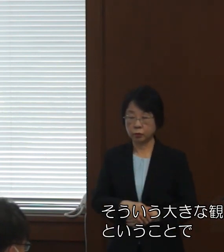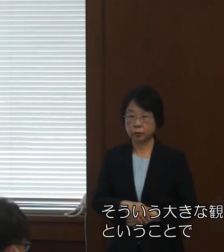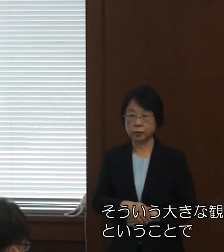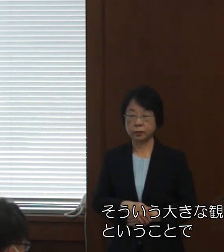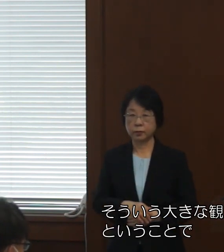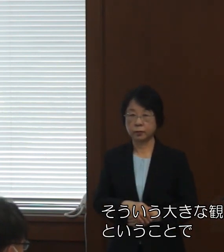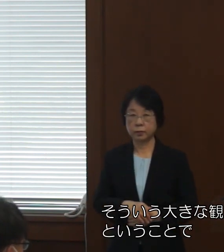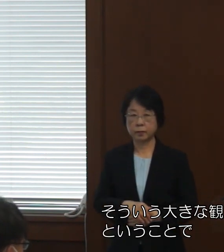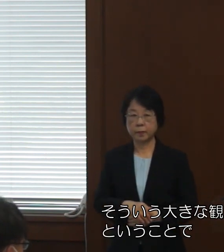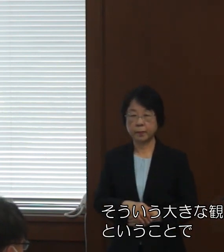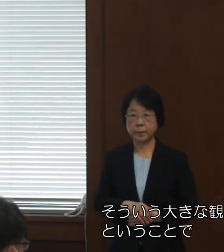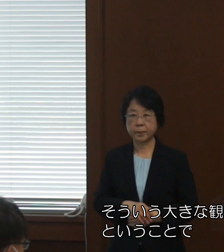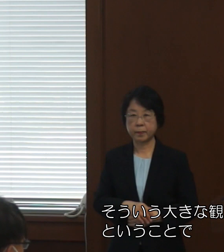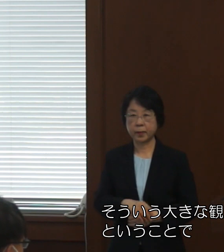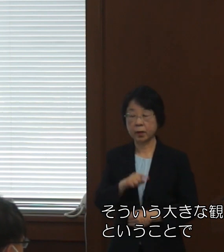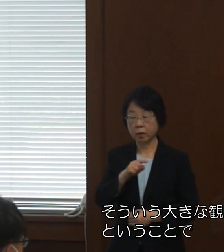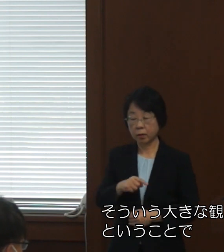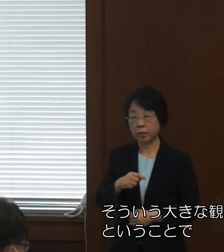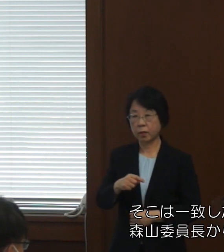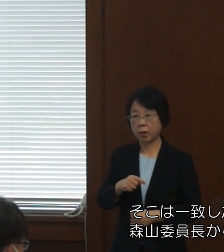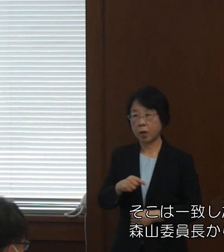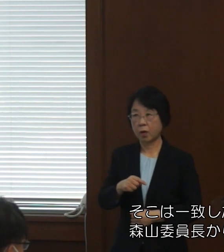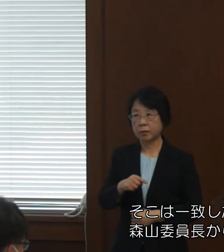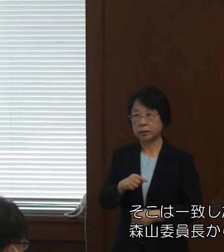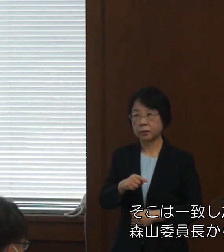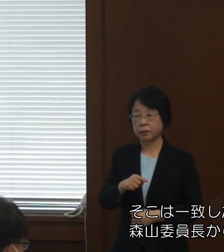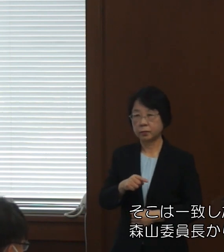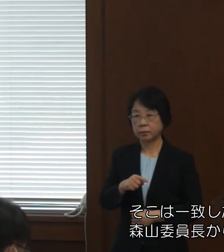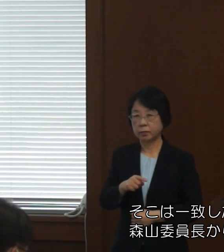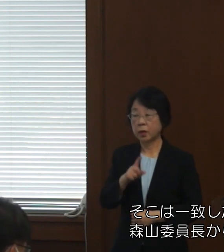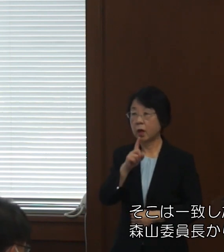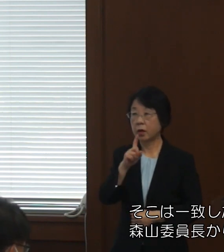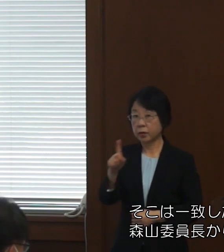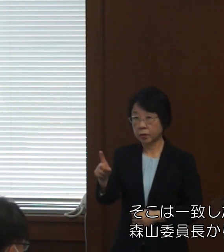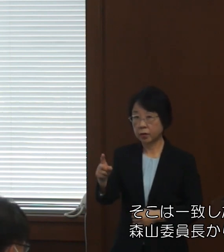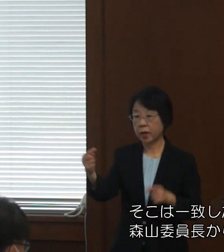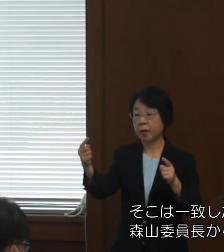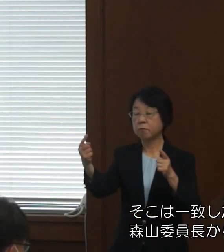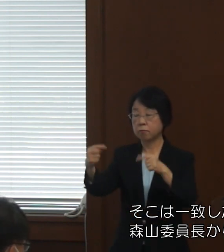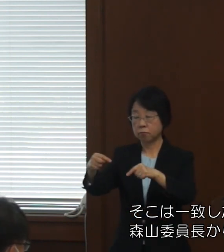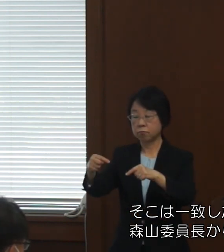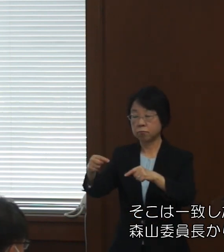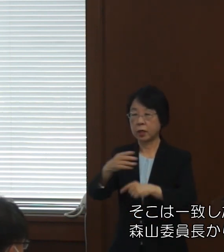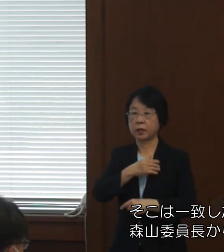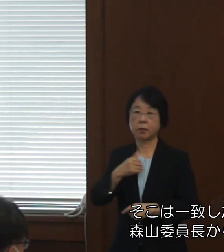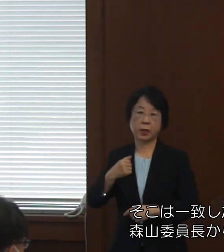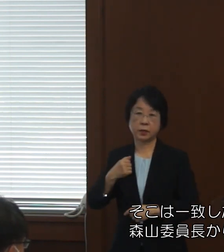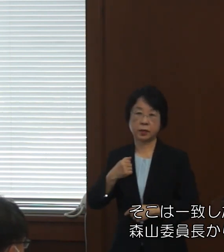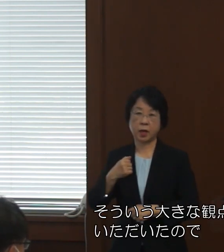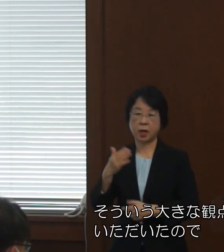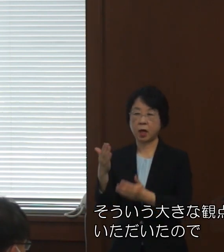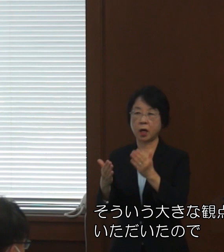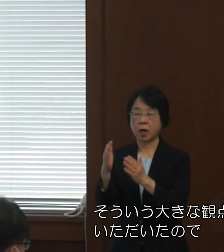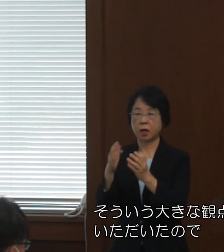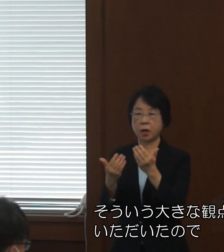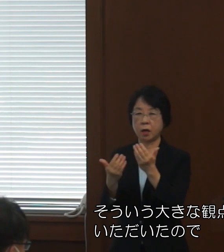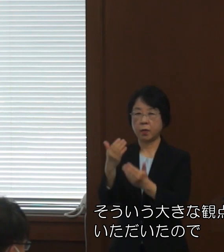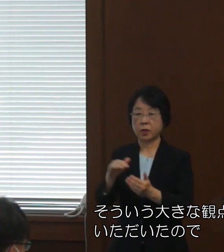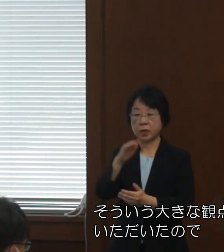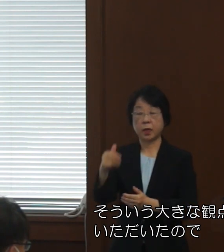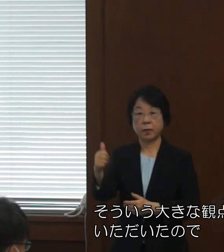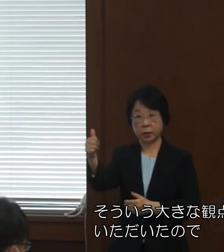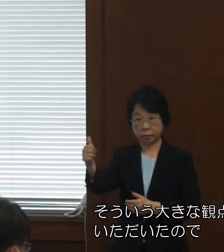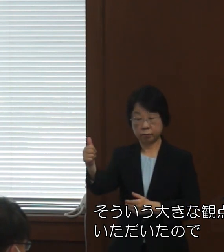考えるべきだと思うということでそこは一致したと私は思っています森山委員長からもそういう